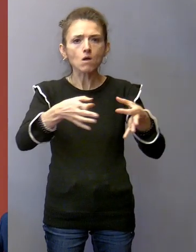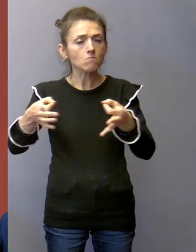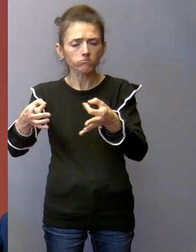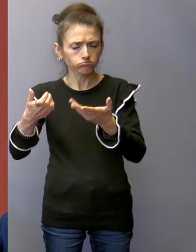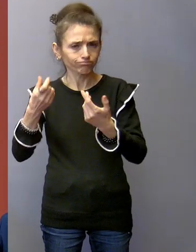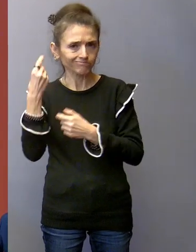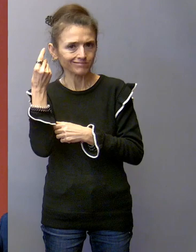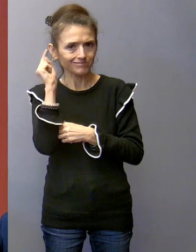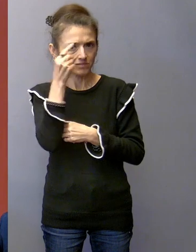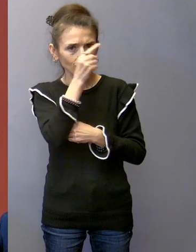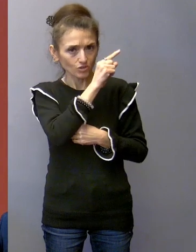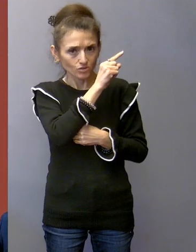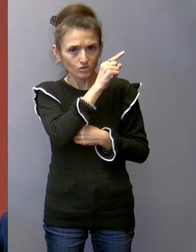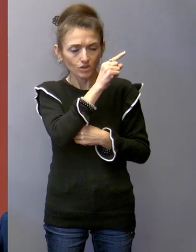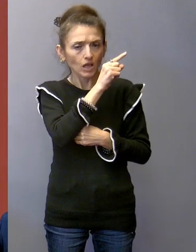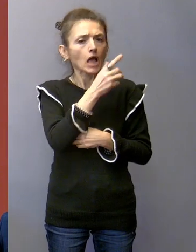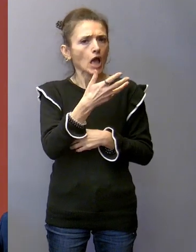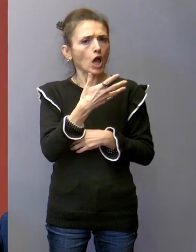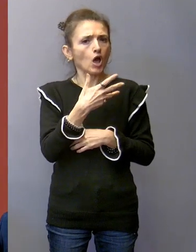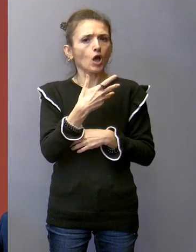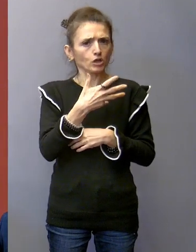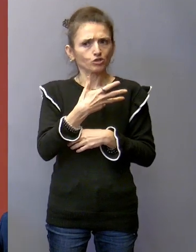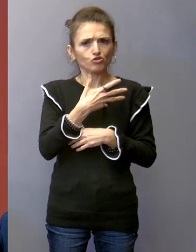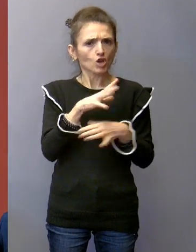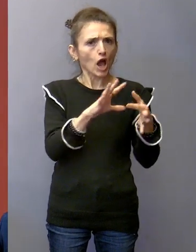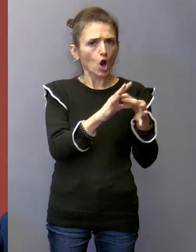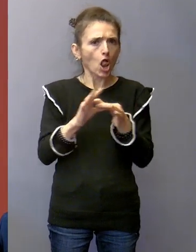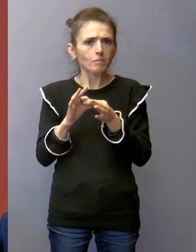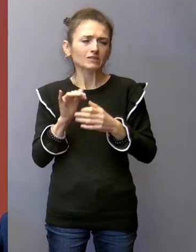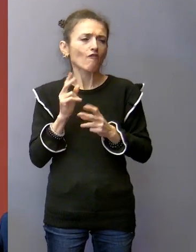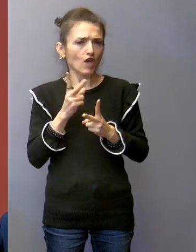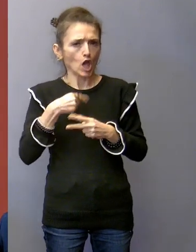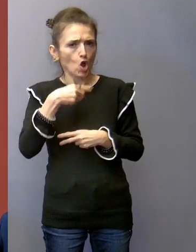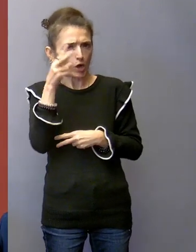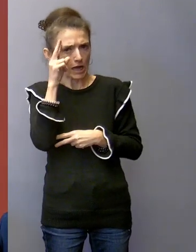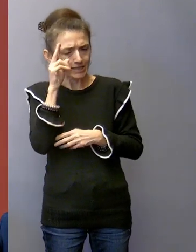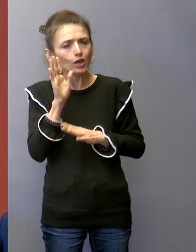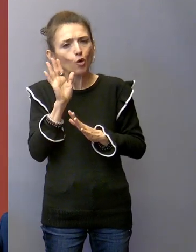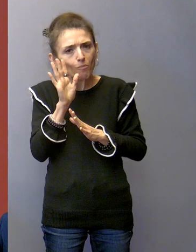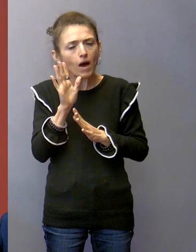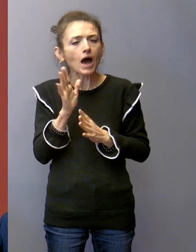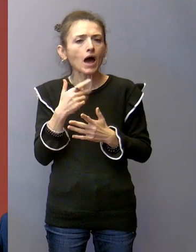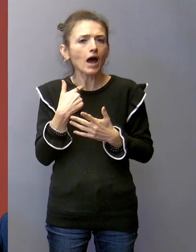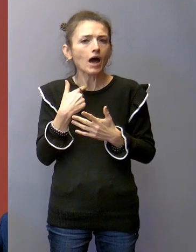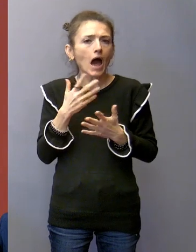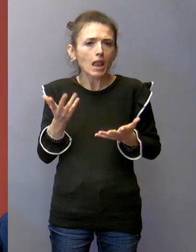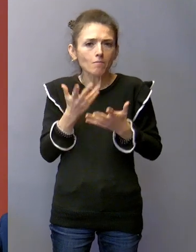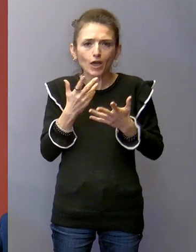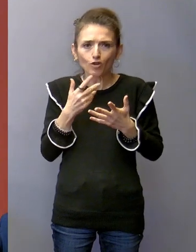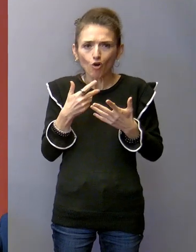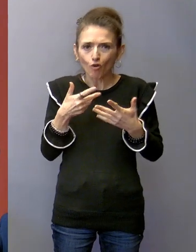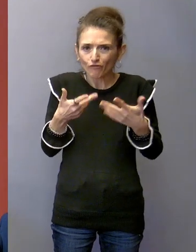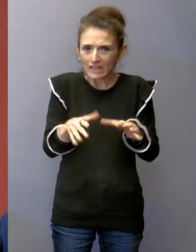Quindi E no fai il nesso Scusate Ora sì che sono un cretino Però Fatemi finire la consecutio